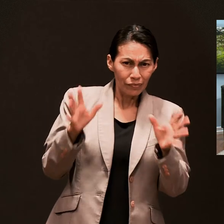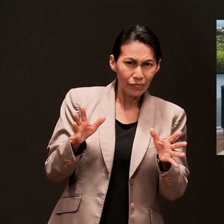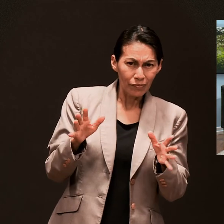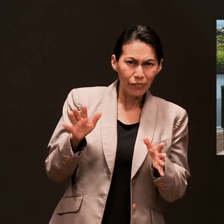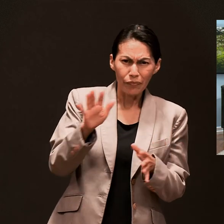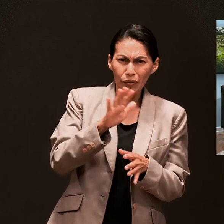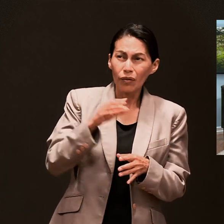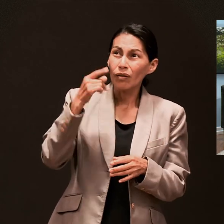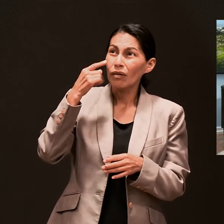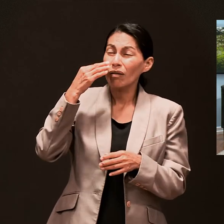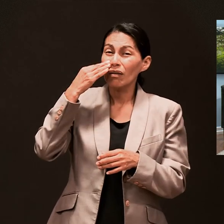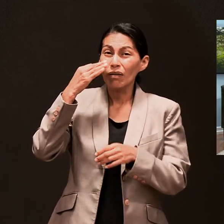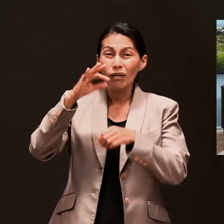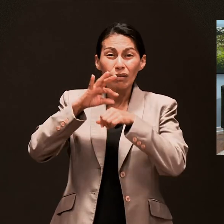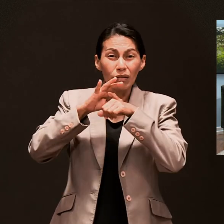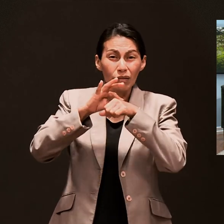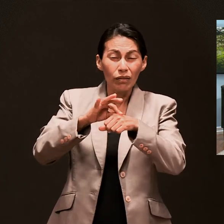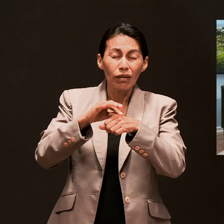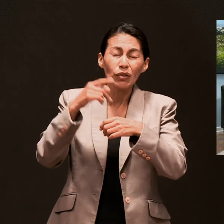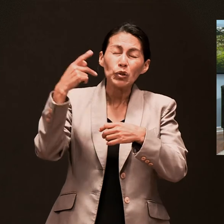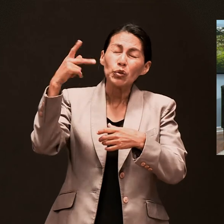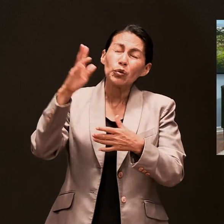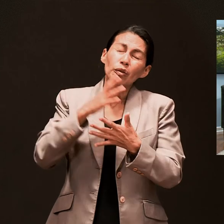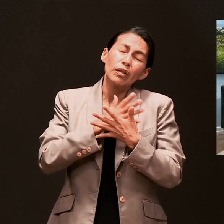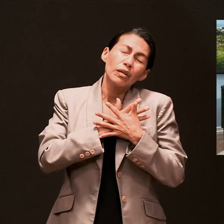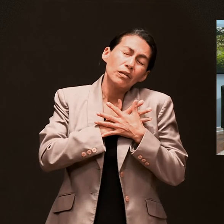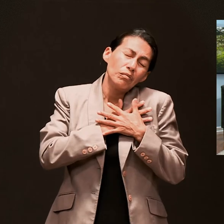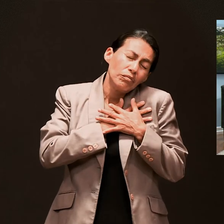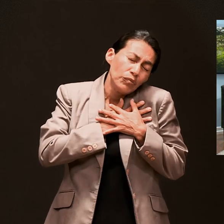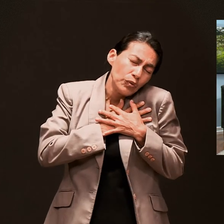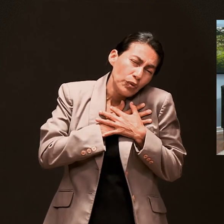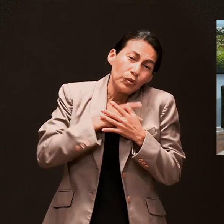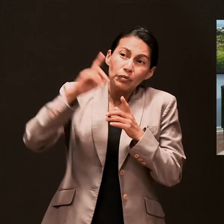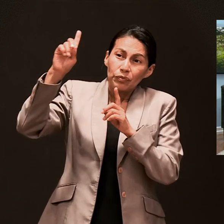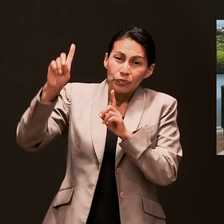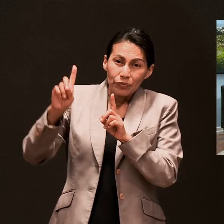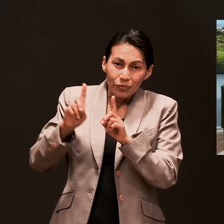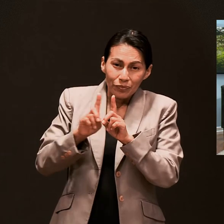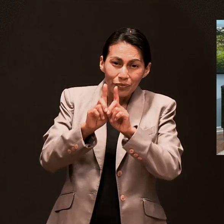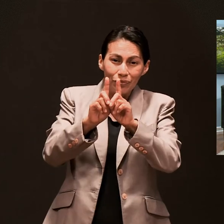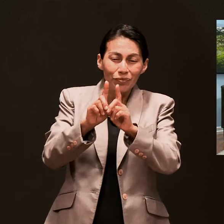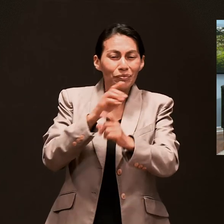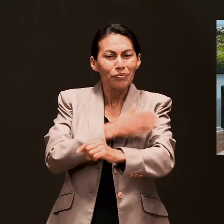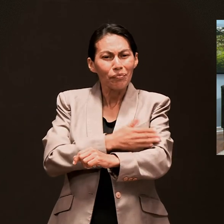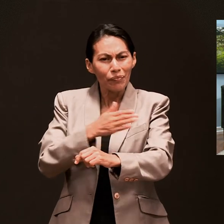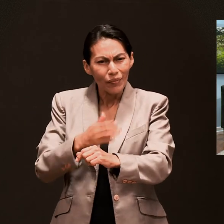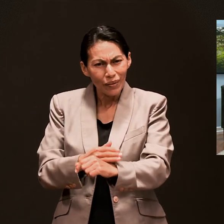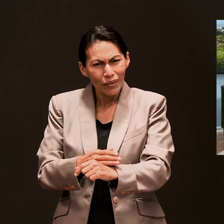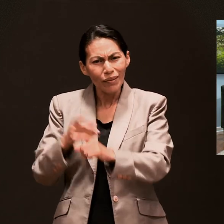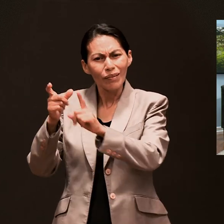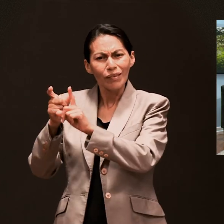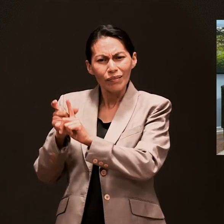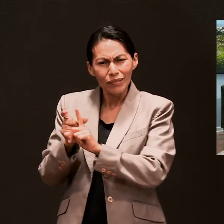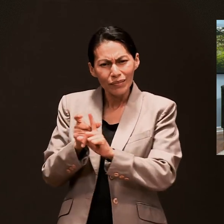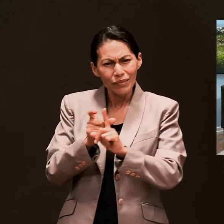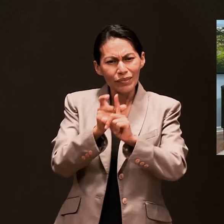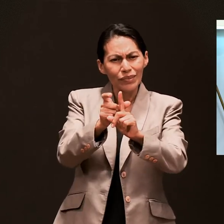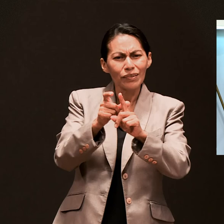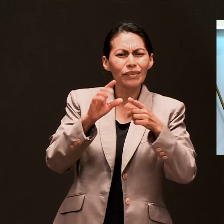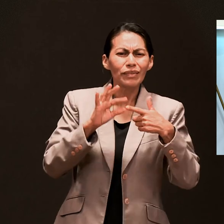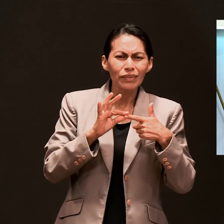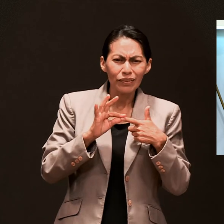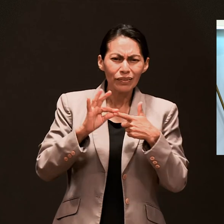todo lo podremos en él podemos testificar de su Inmenso Amor de la